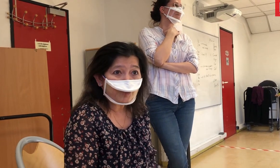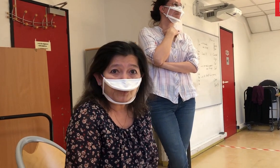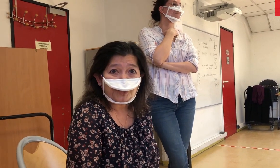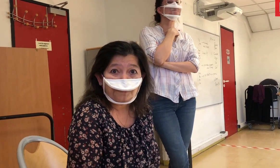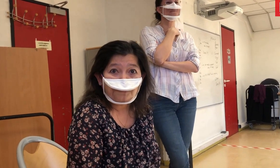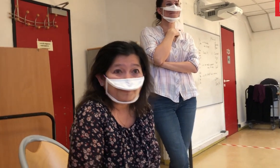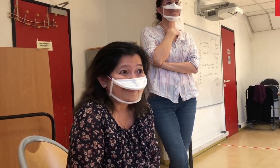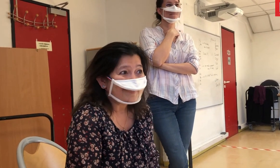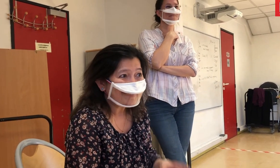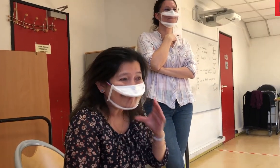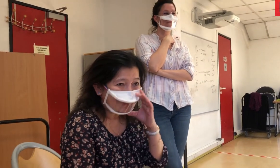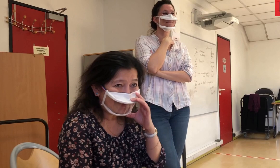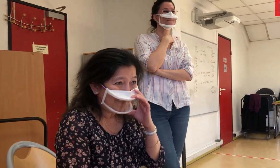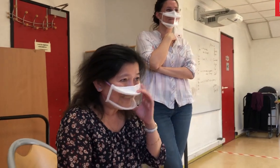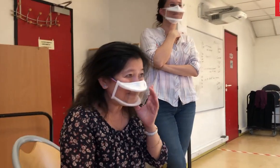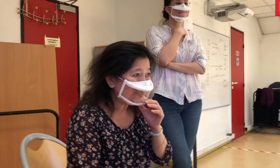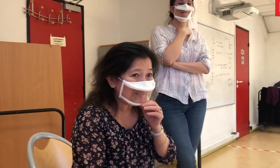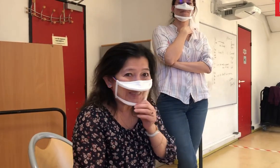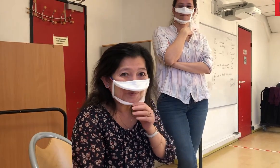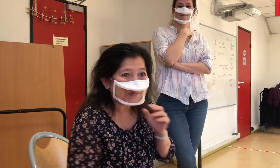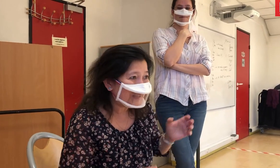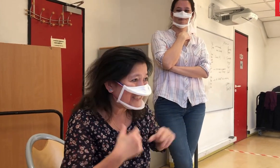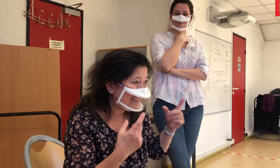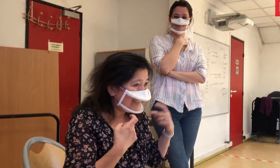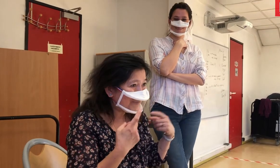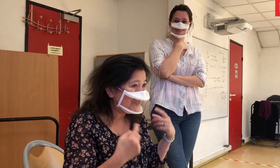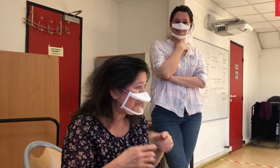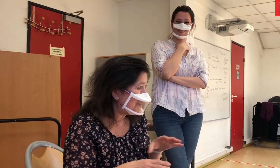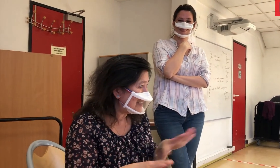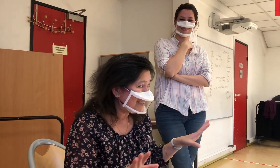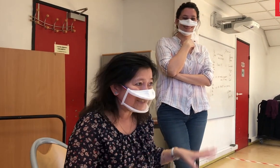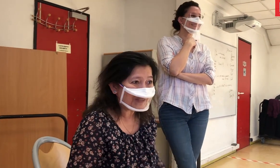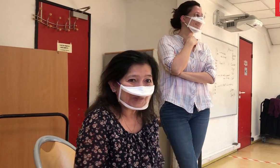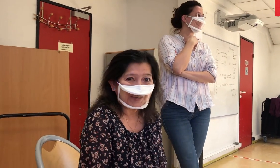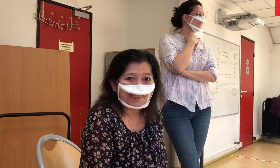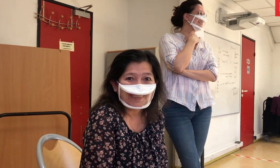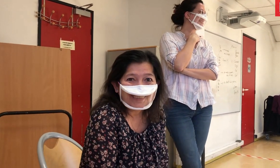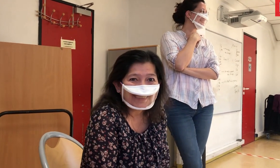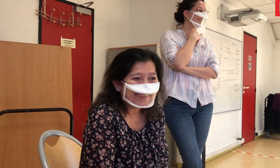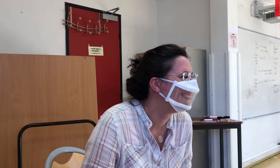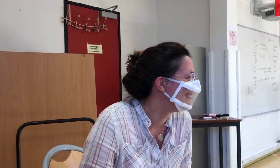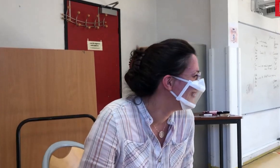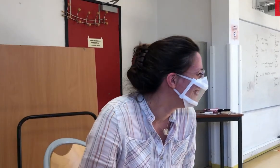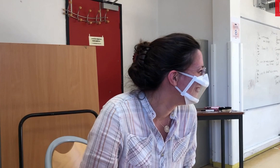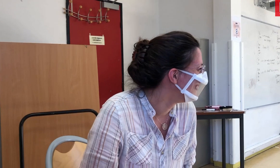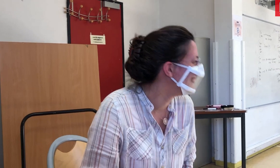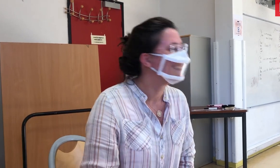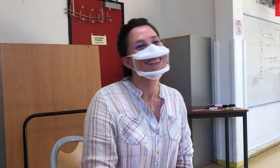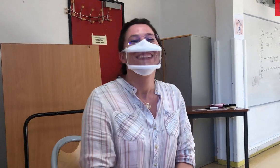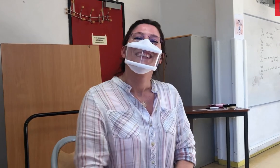soucis. Merci. J'ai pas de soucis pour corriger. Et l'expression du visage, ça se fait tout seul. Comment